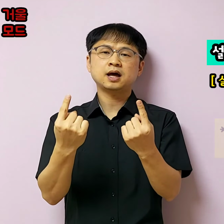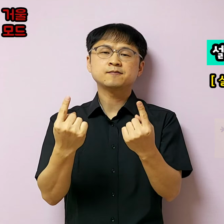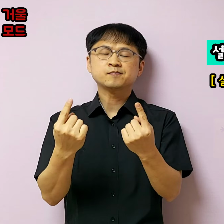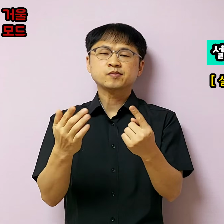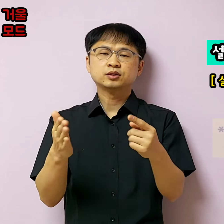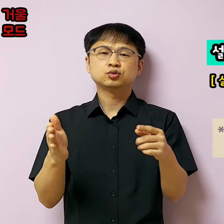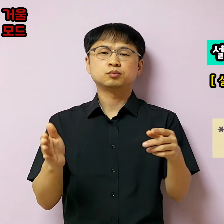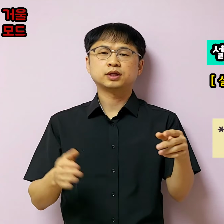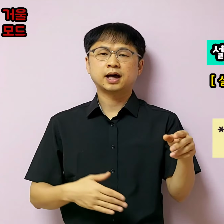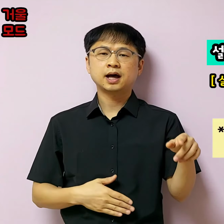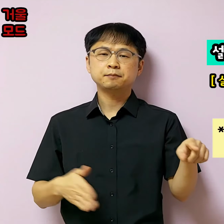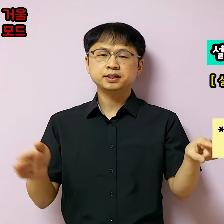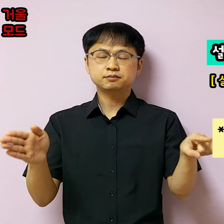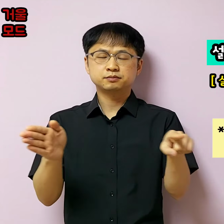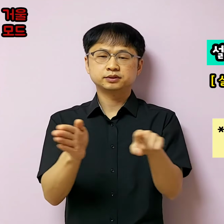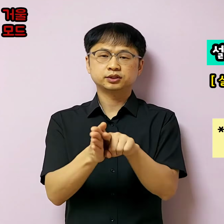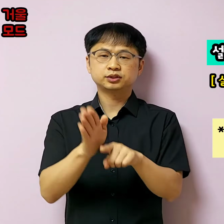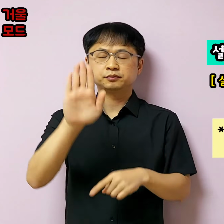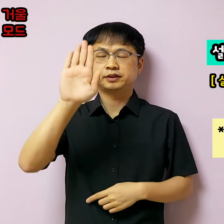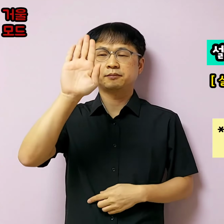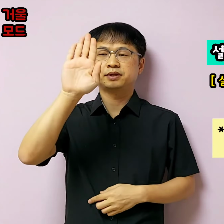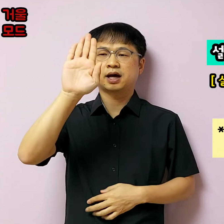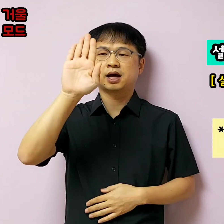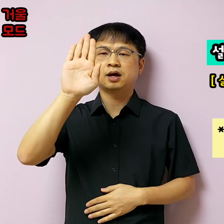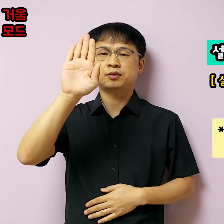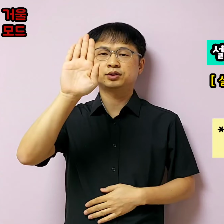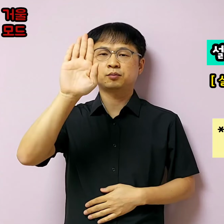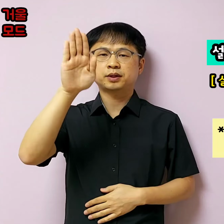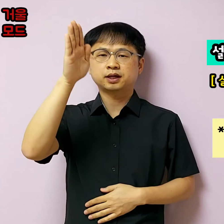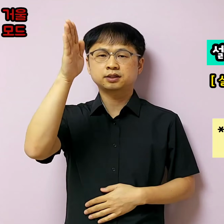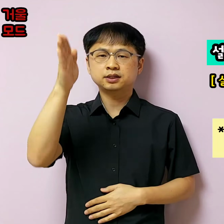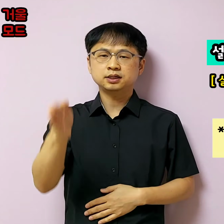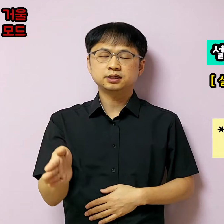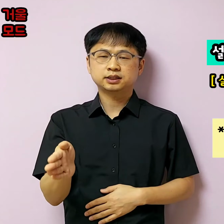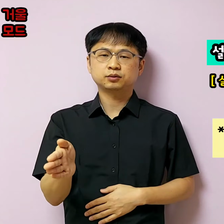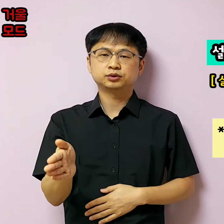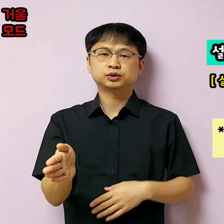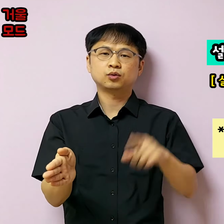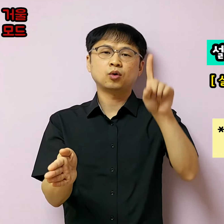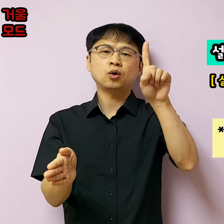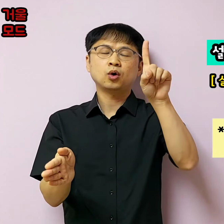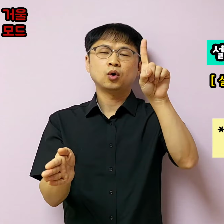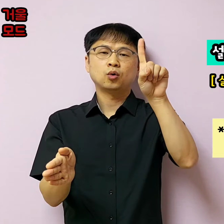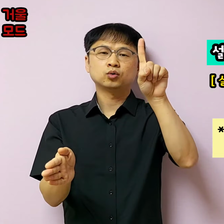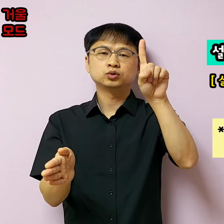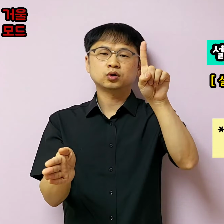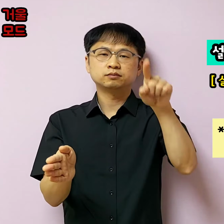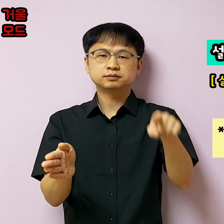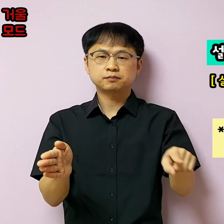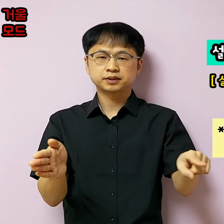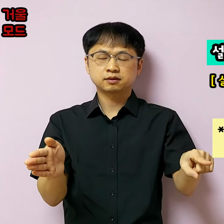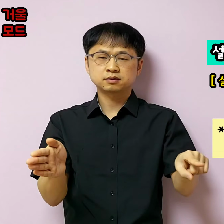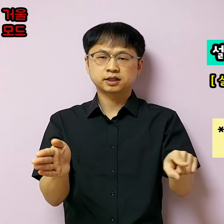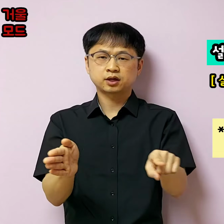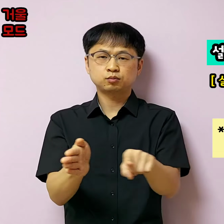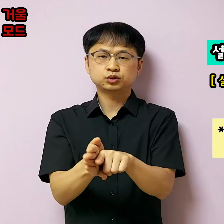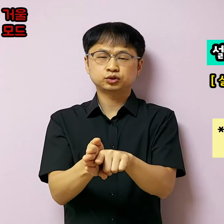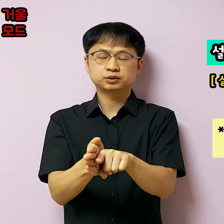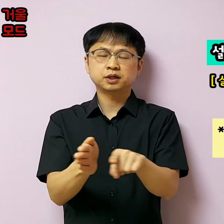크다 수어보다 믿음을 먼저 해주시면 됩니다. 왼손바닥을 세워주시고 오른손 검지만 펴서 그대로